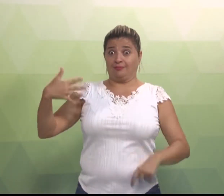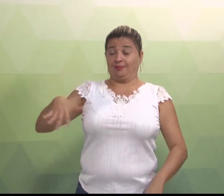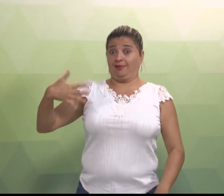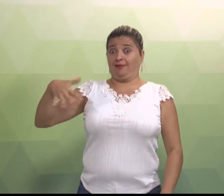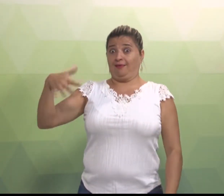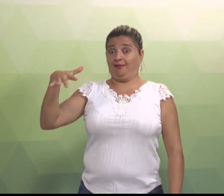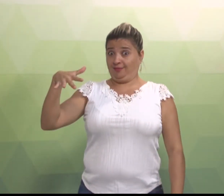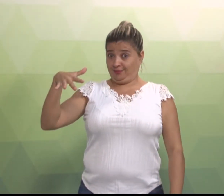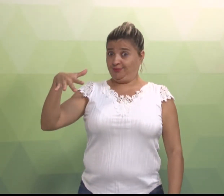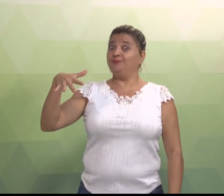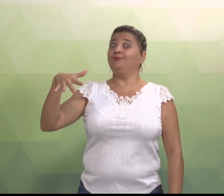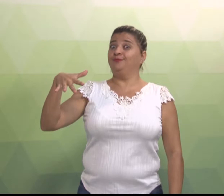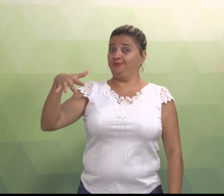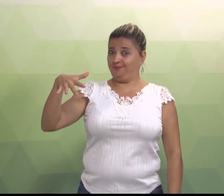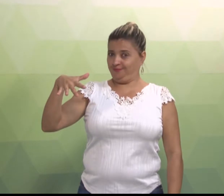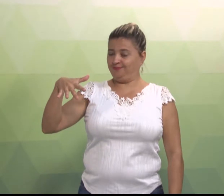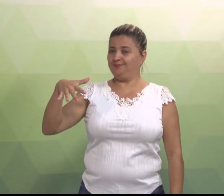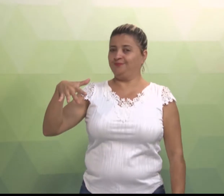meu olhar.